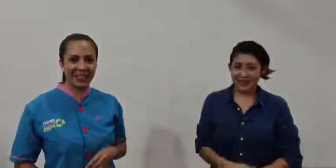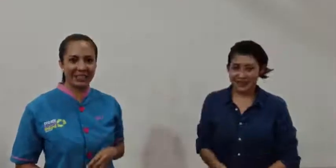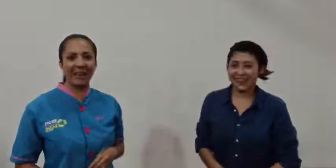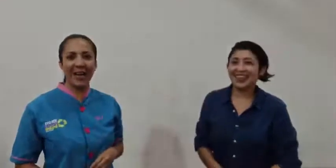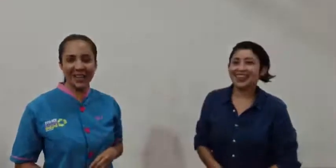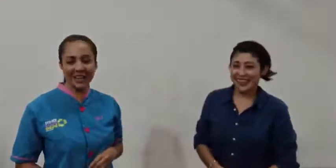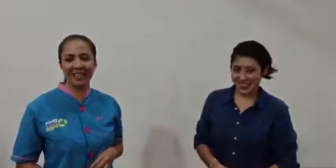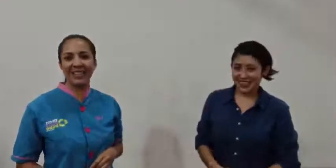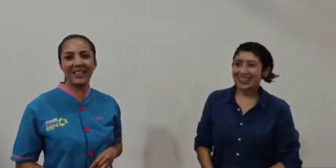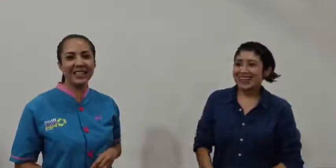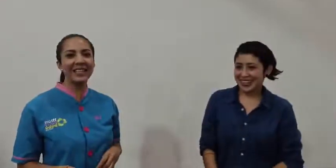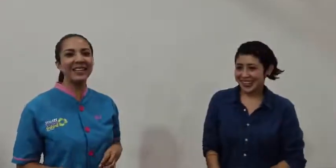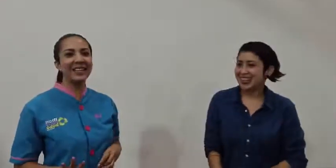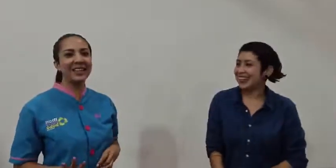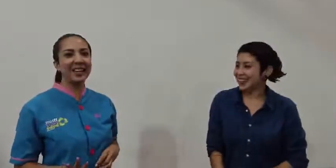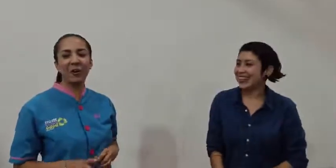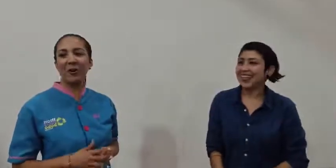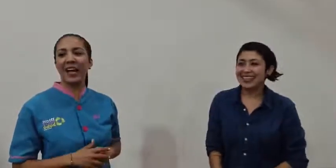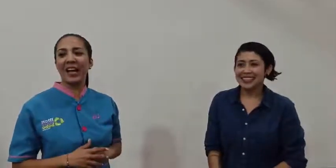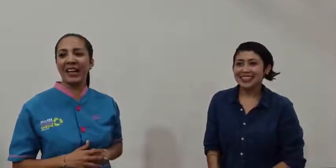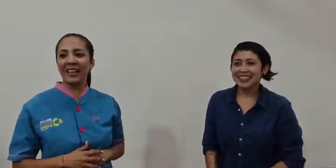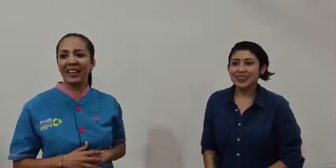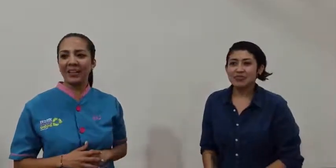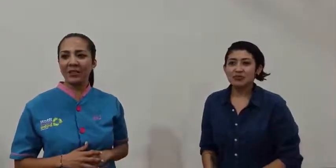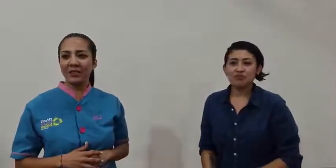leche. Ajá. ¿Y qué otra?